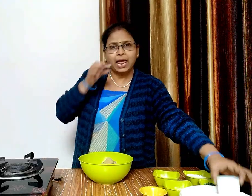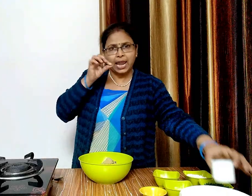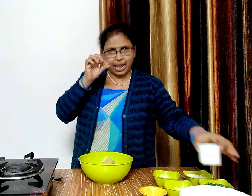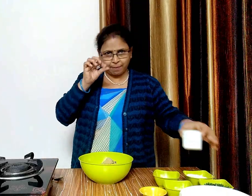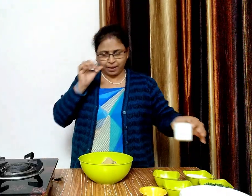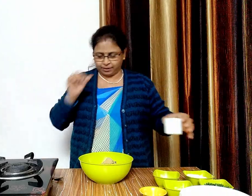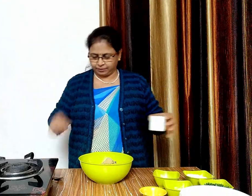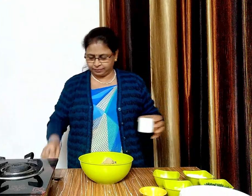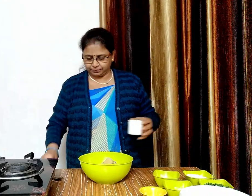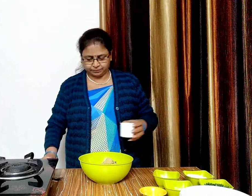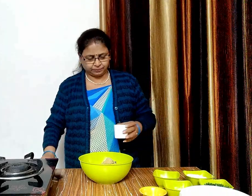नमक स्वादनुसा